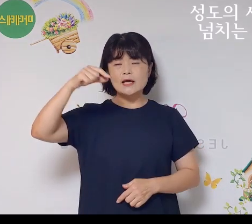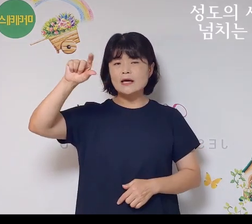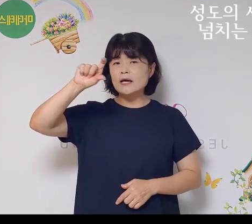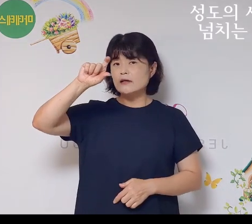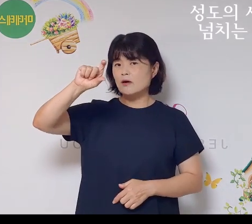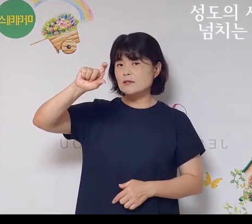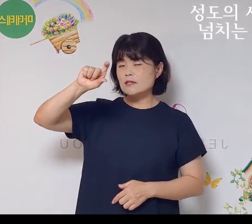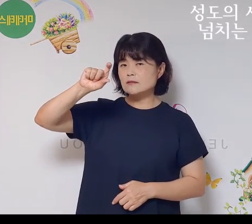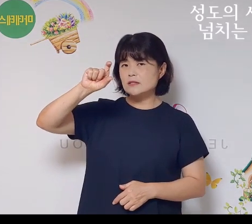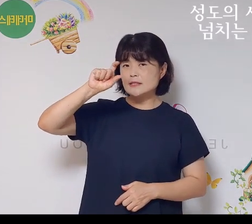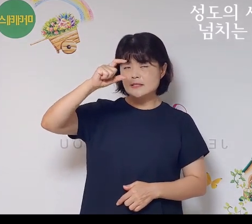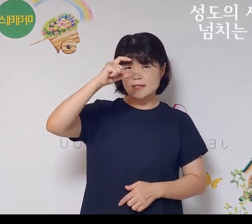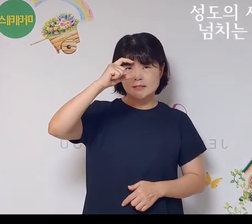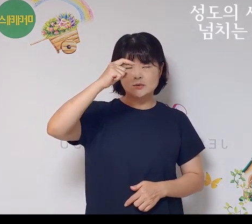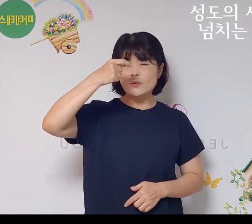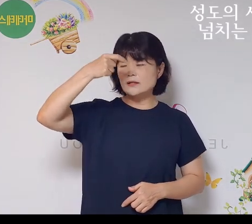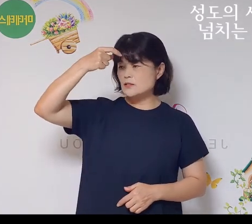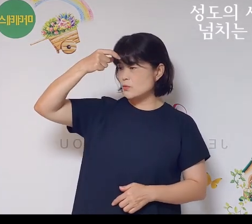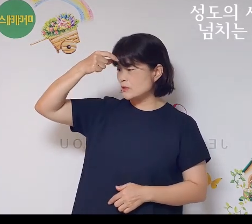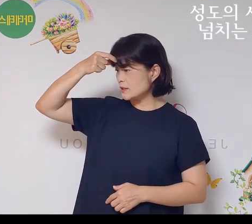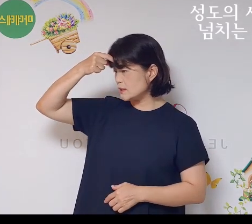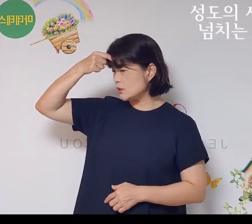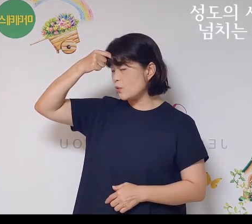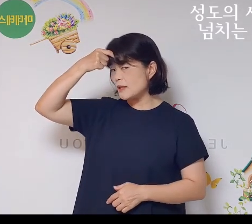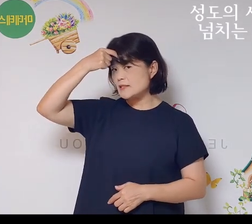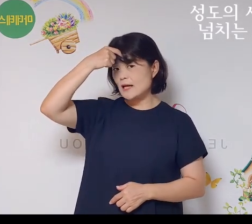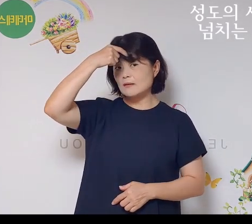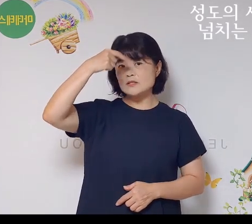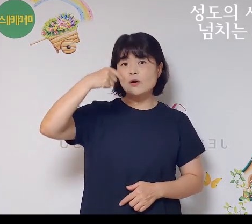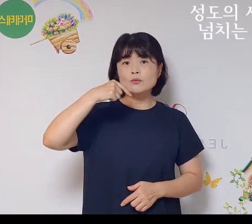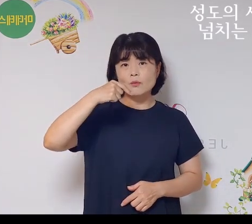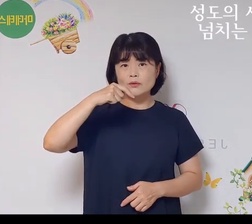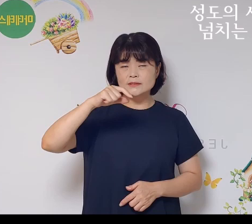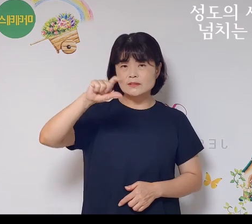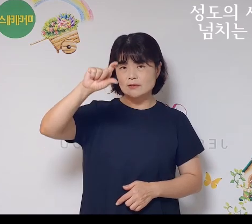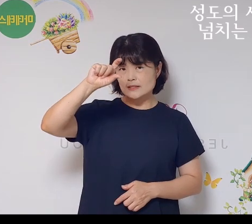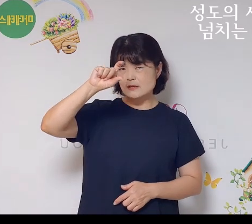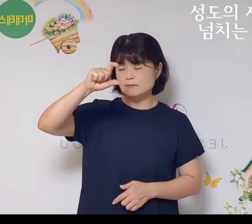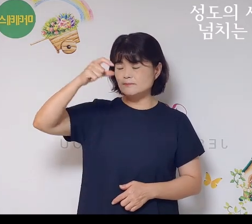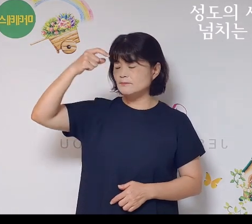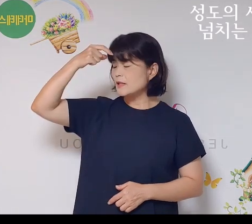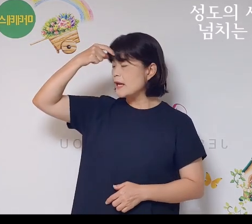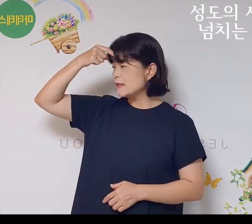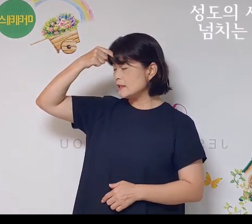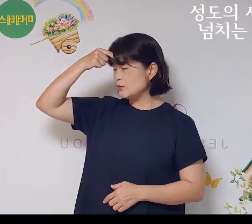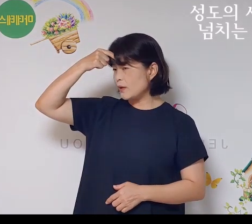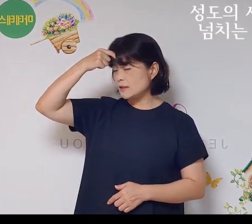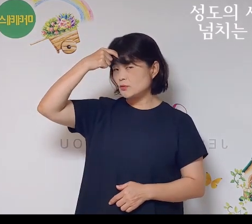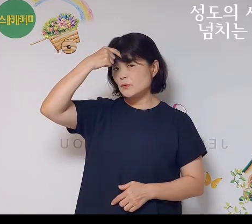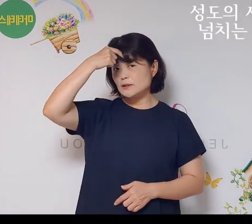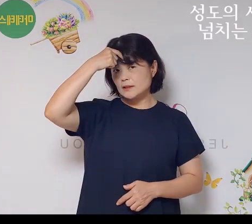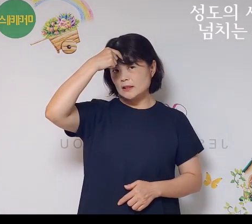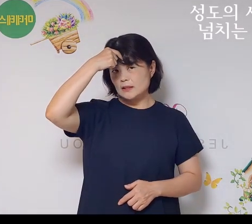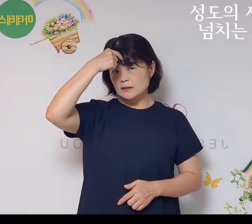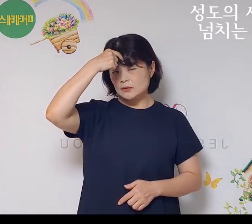그려주는데, 여기서는 C자 기도하는 사람이 성도거든요. 그래서 기도하는 손을 이렇게